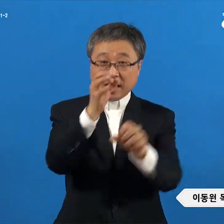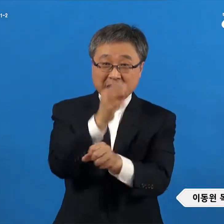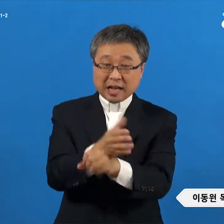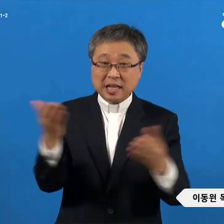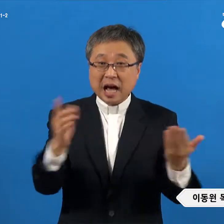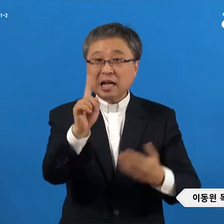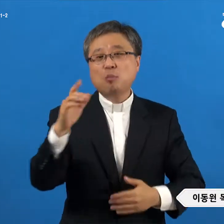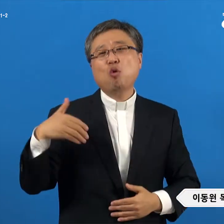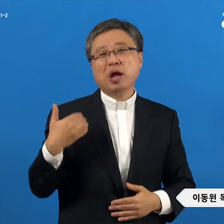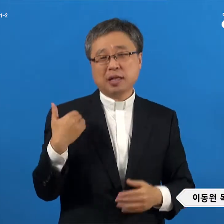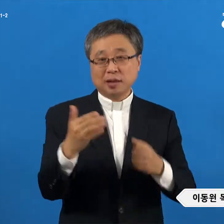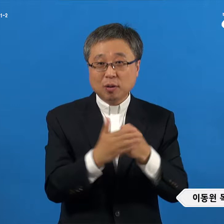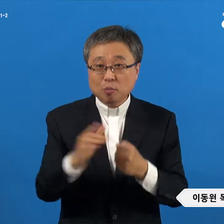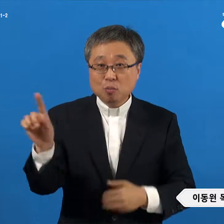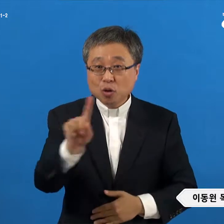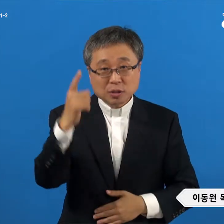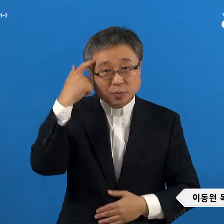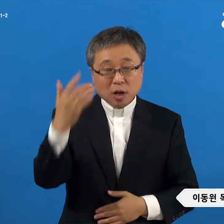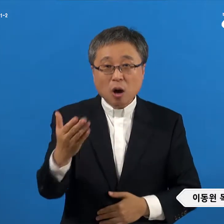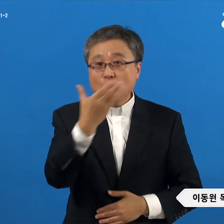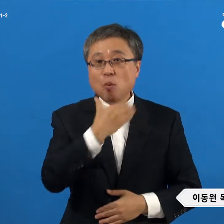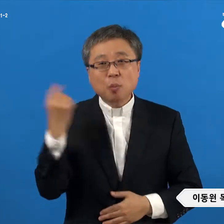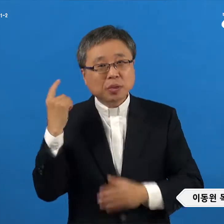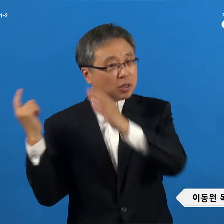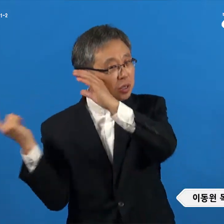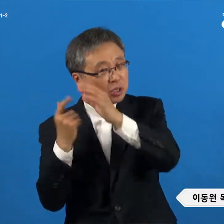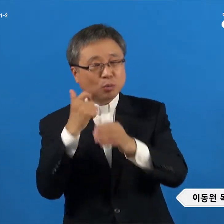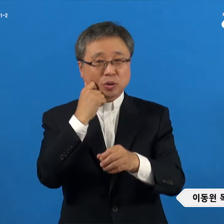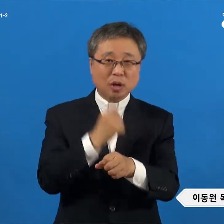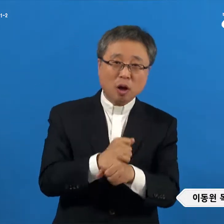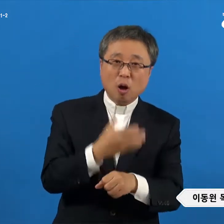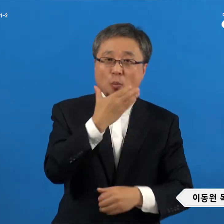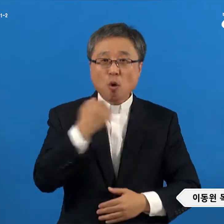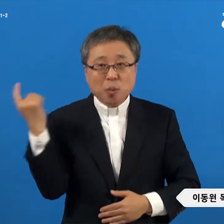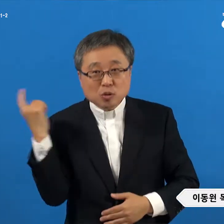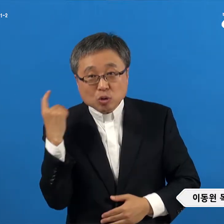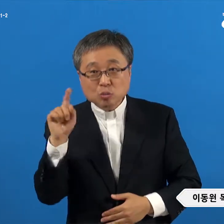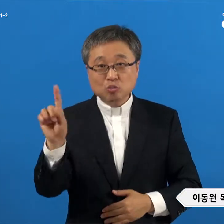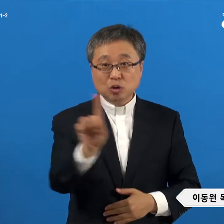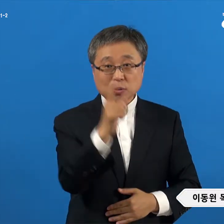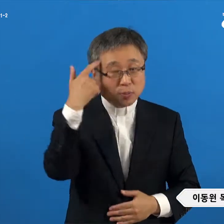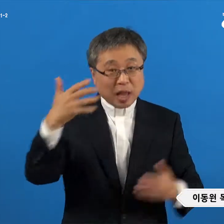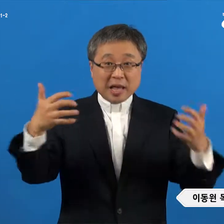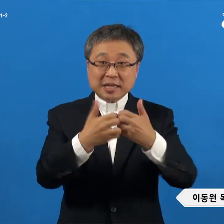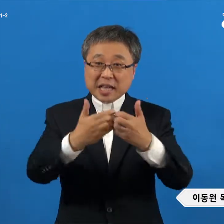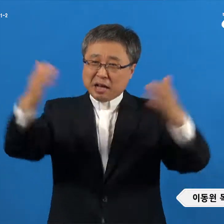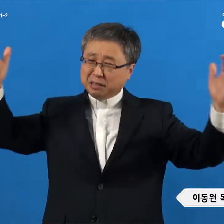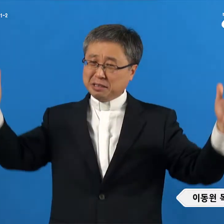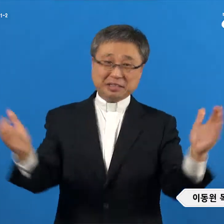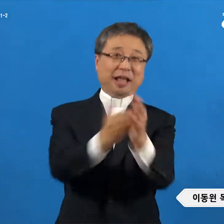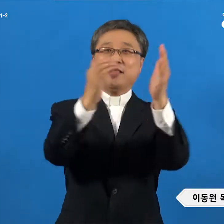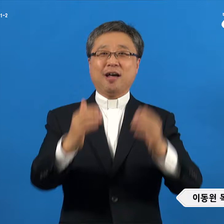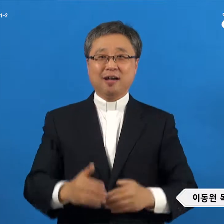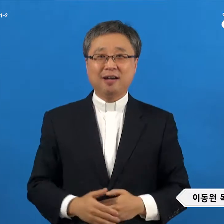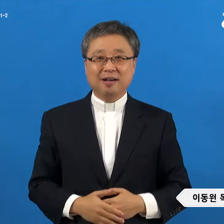몰라서. 뭐냐면 복음을 듣지 못했어요. 복음의 소식은 뭐냐면 전쟁은 끝났다.